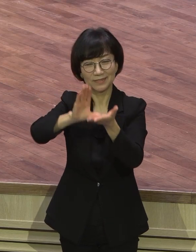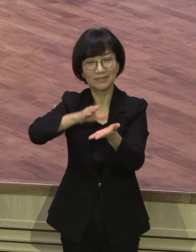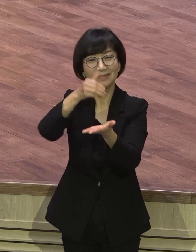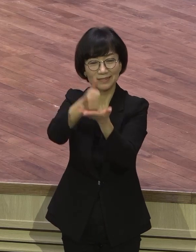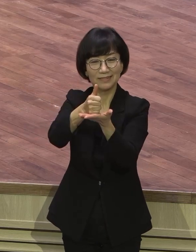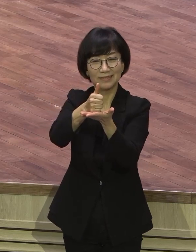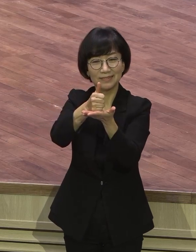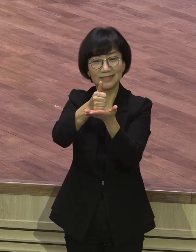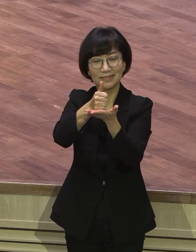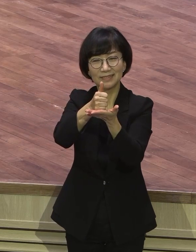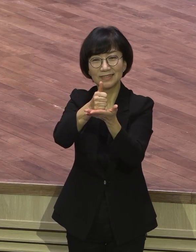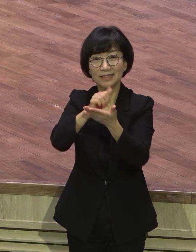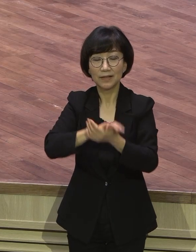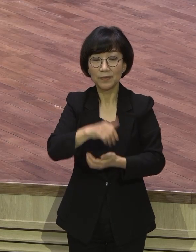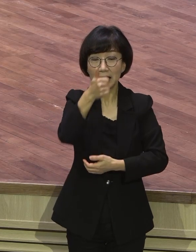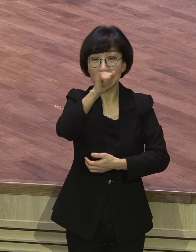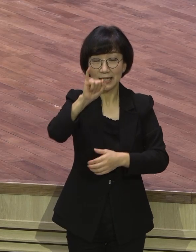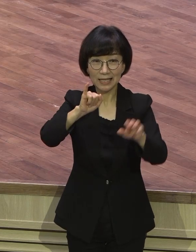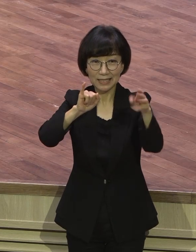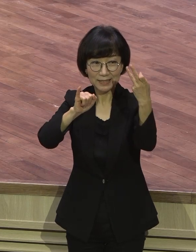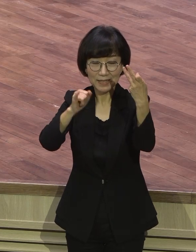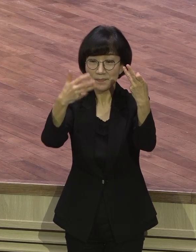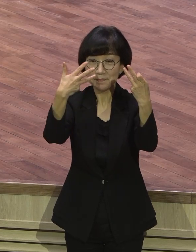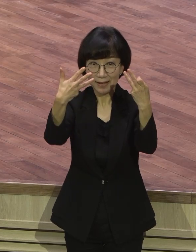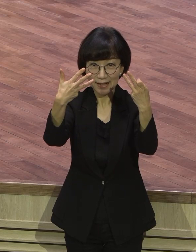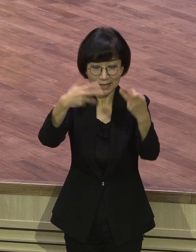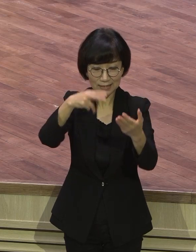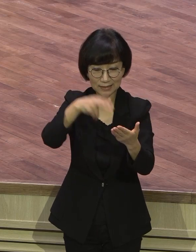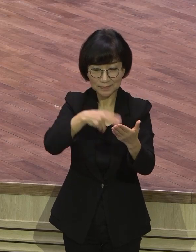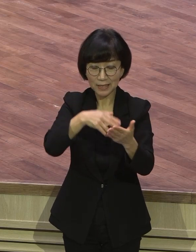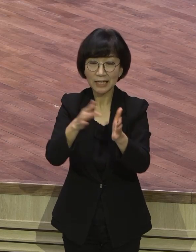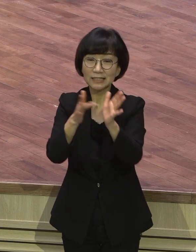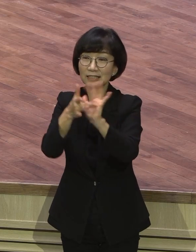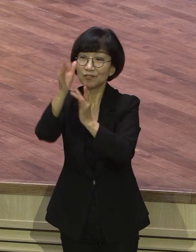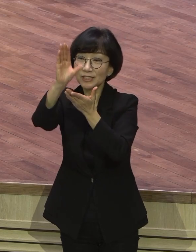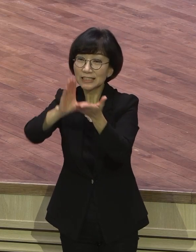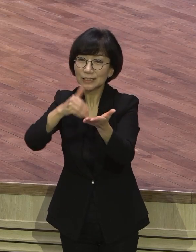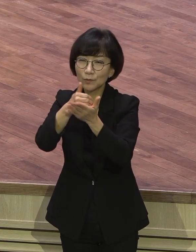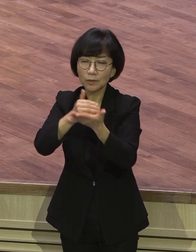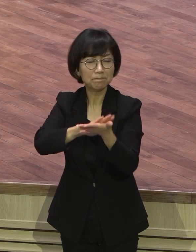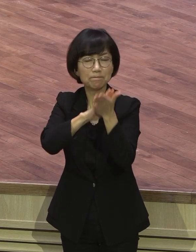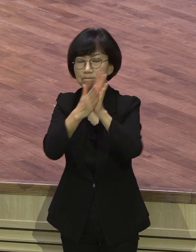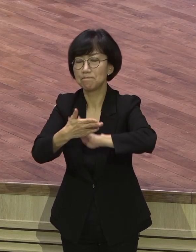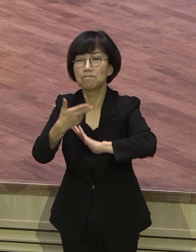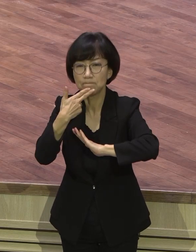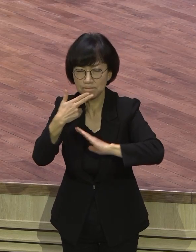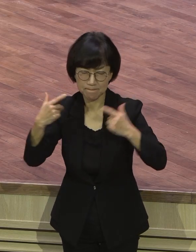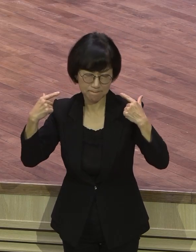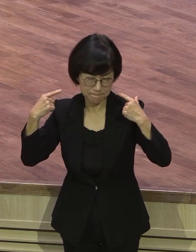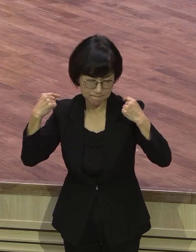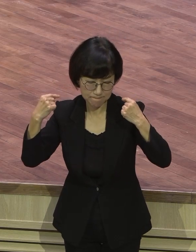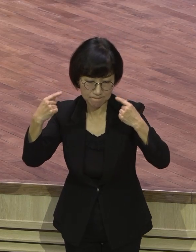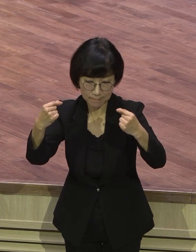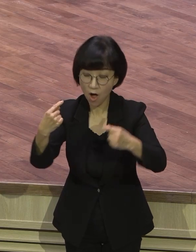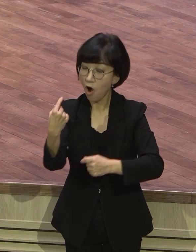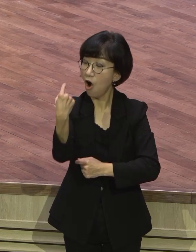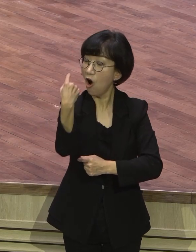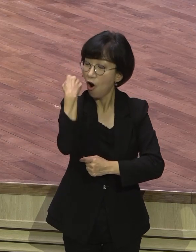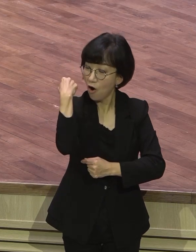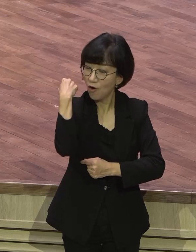예수 13장 8절을 보면 예수 그리스도는 변하지 않는다고 말씀하셨어요 예수 그리스도는